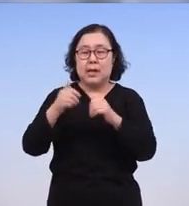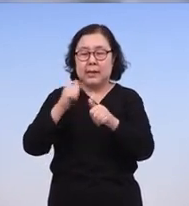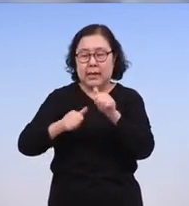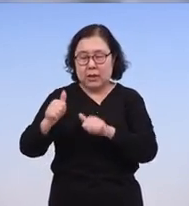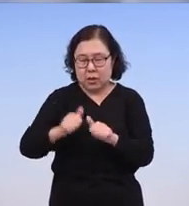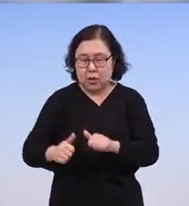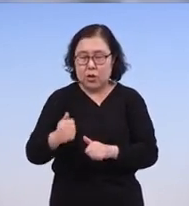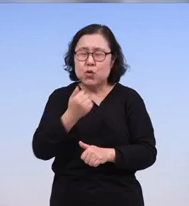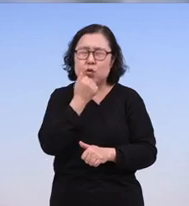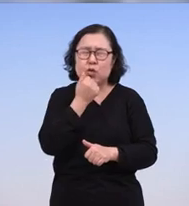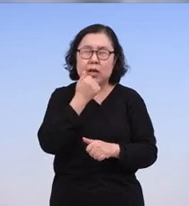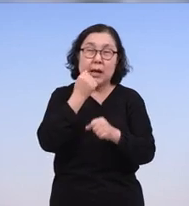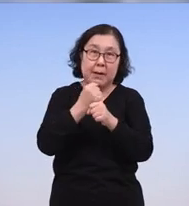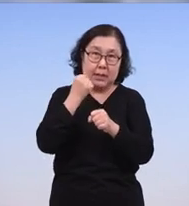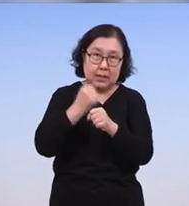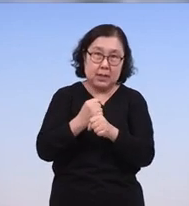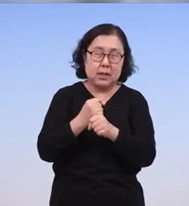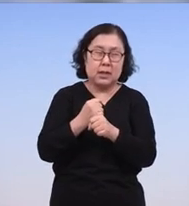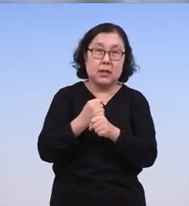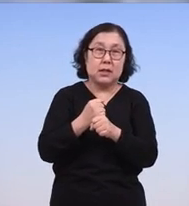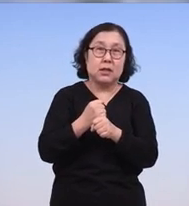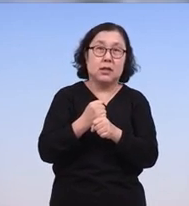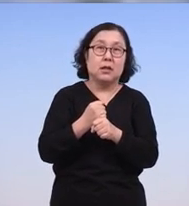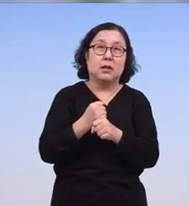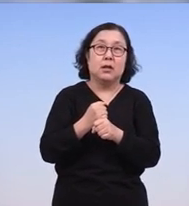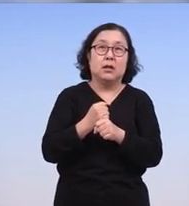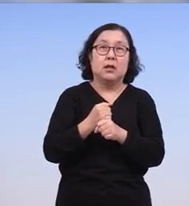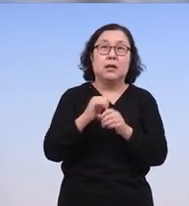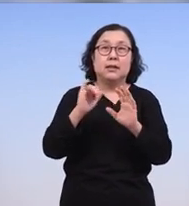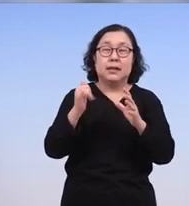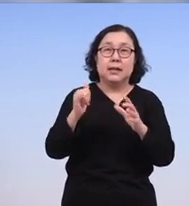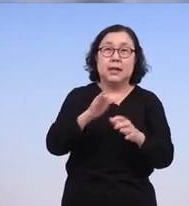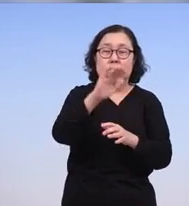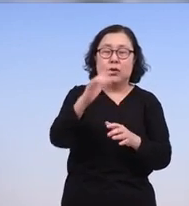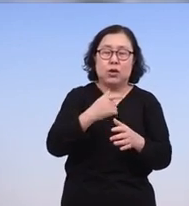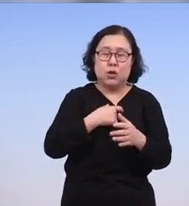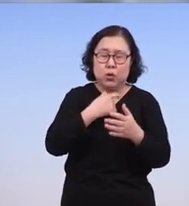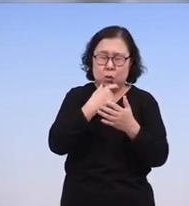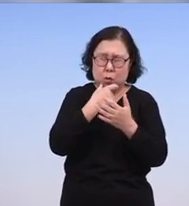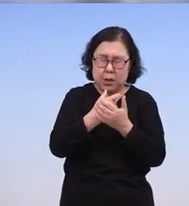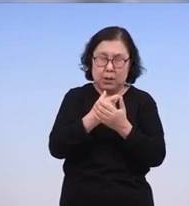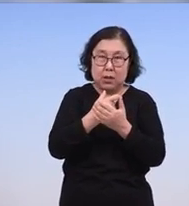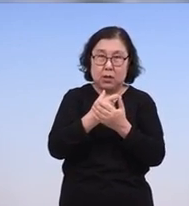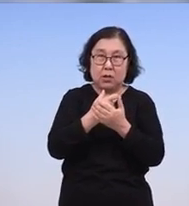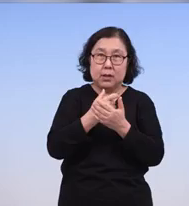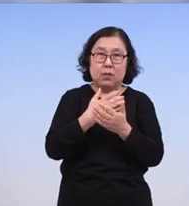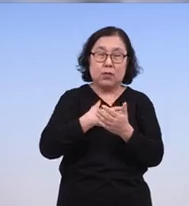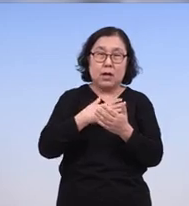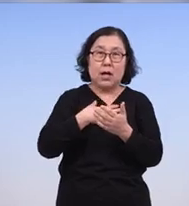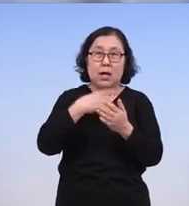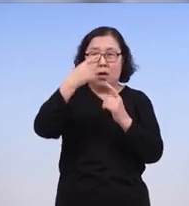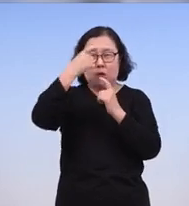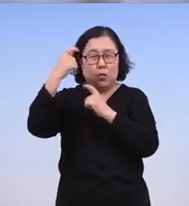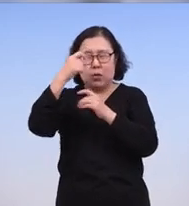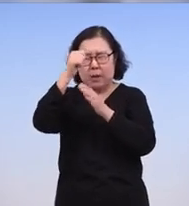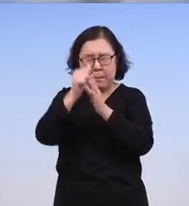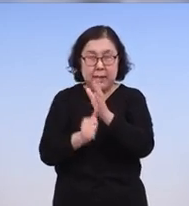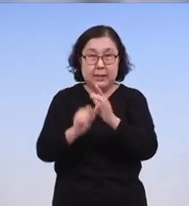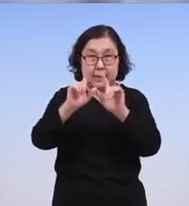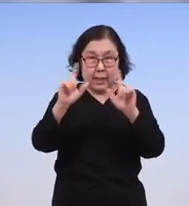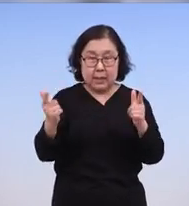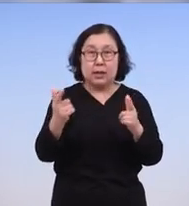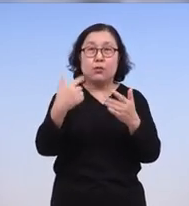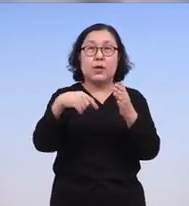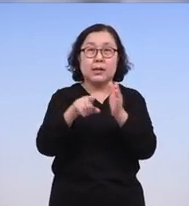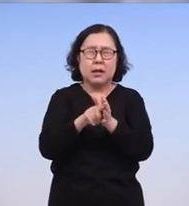세대를 웃게 만드는, 그래서 세상이 이렇게 우리를 속이는 속임수에 넘어가지 않도록 그렇게 우리